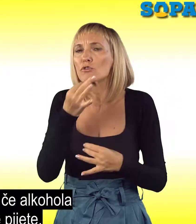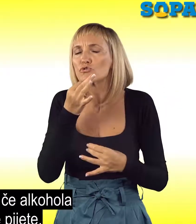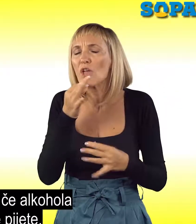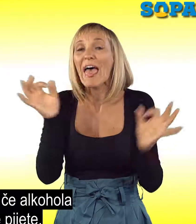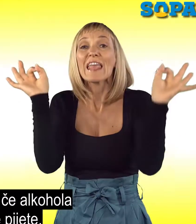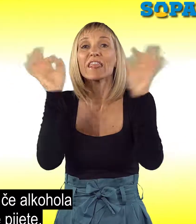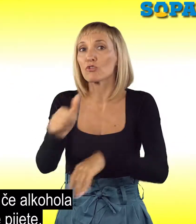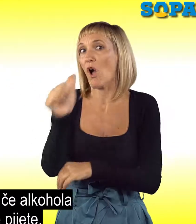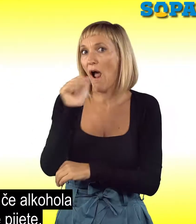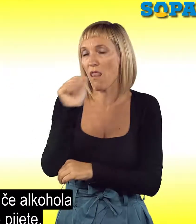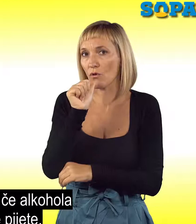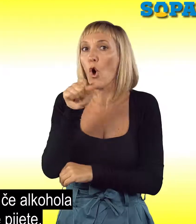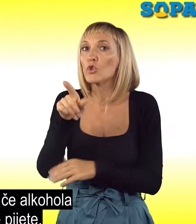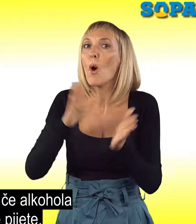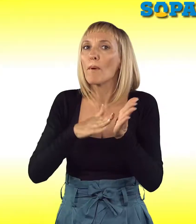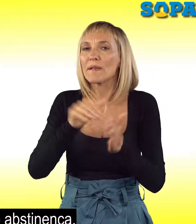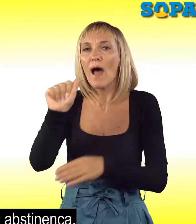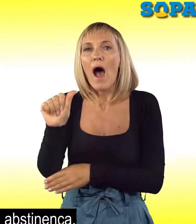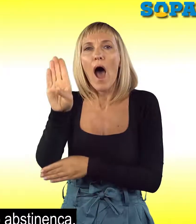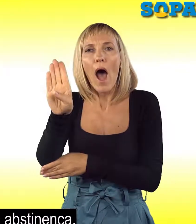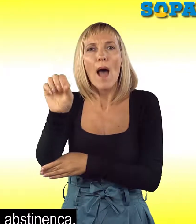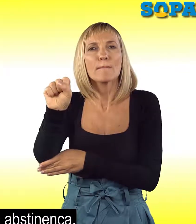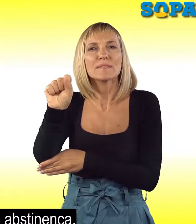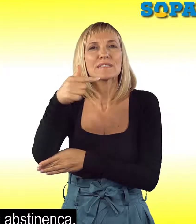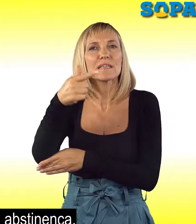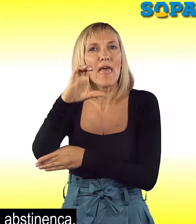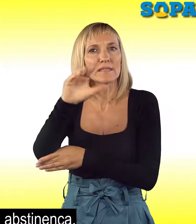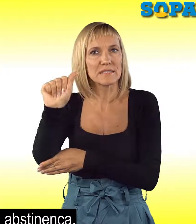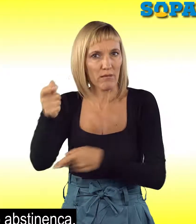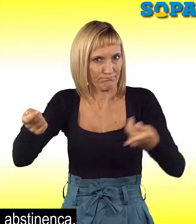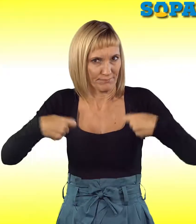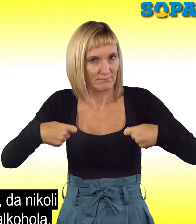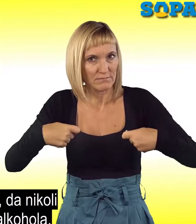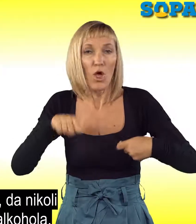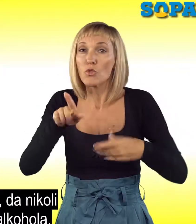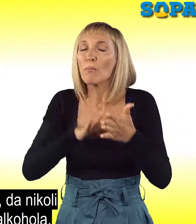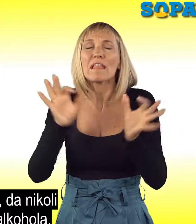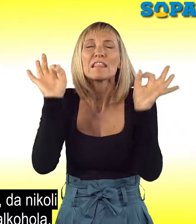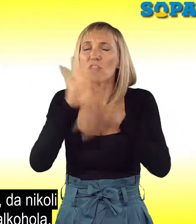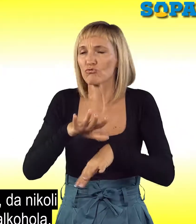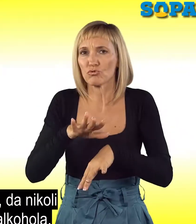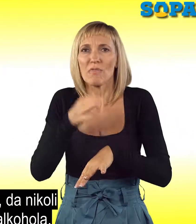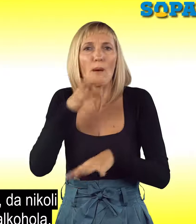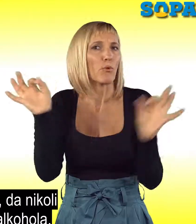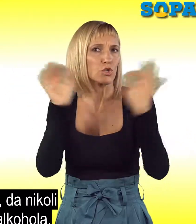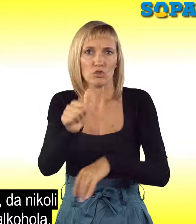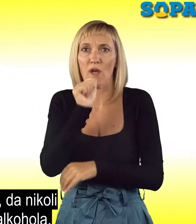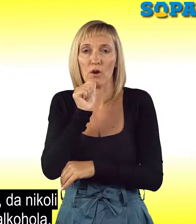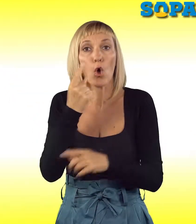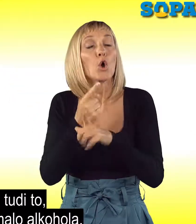alkohola sploh ne pijete. Temu rečemo abstinenca. Najbolje je, da nikoli ne pijete alkohola. V redu je tudi